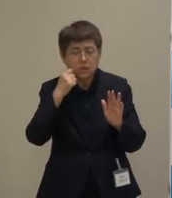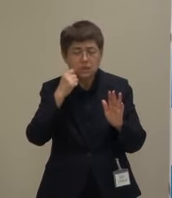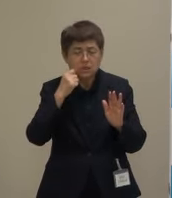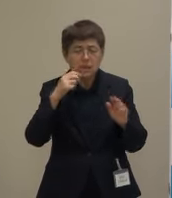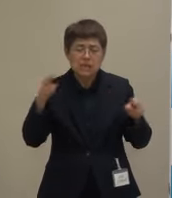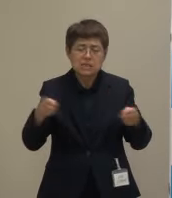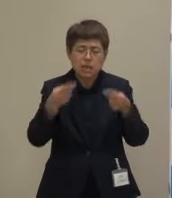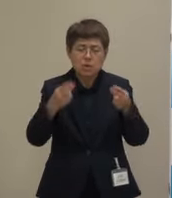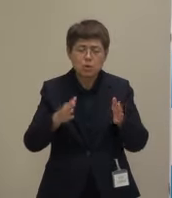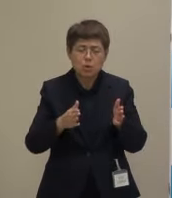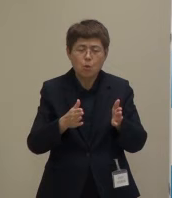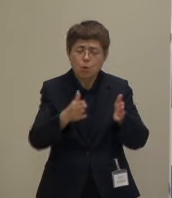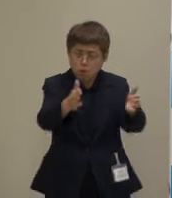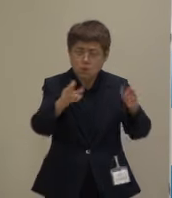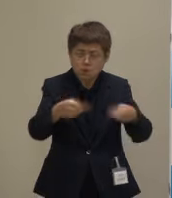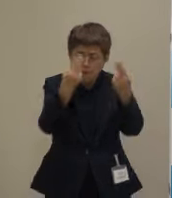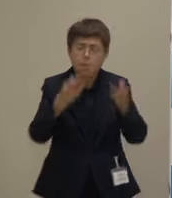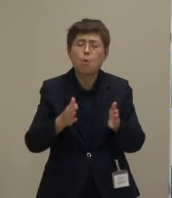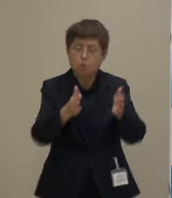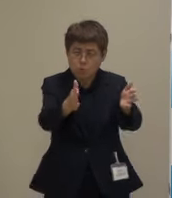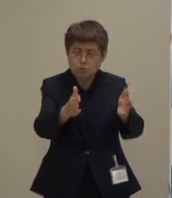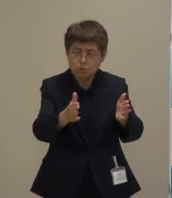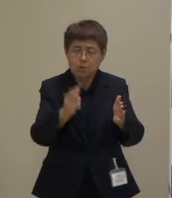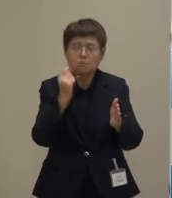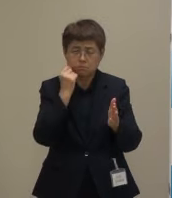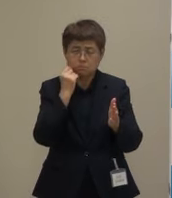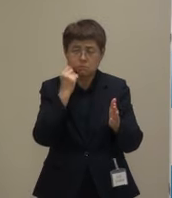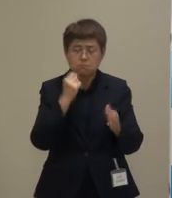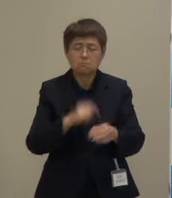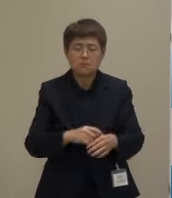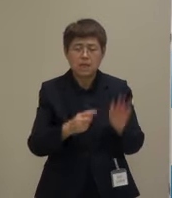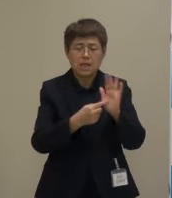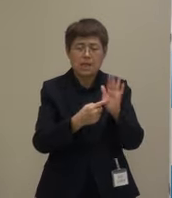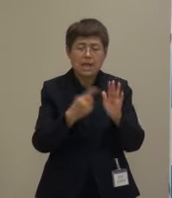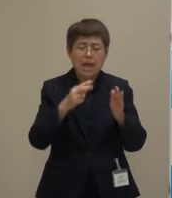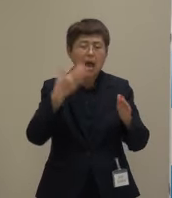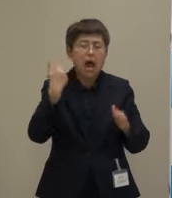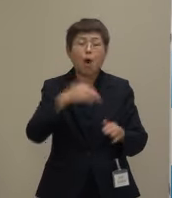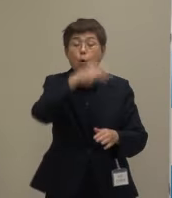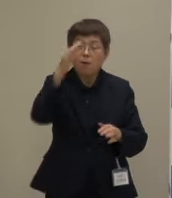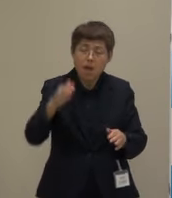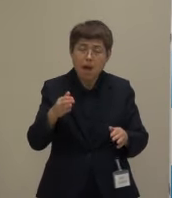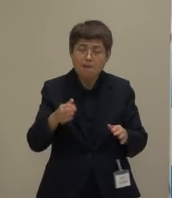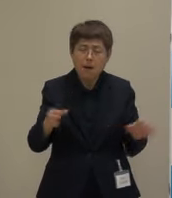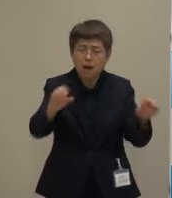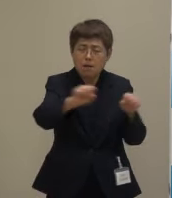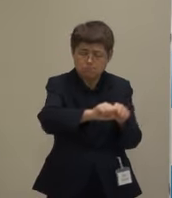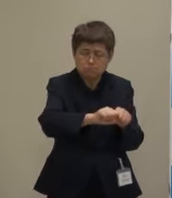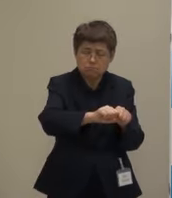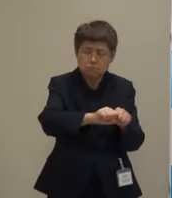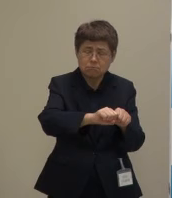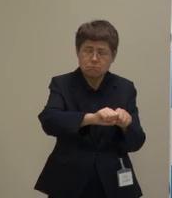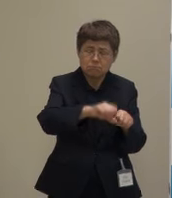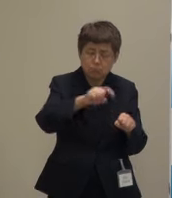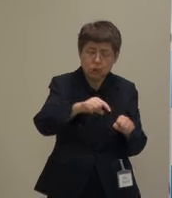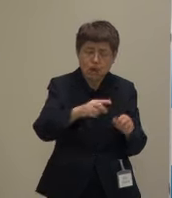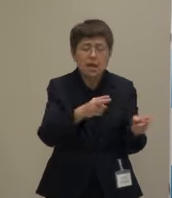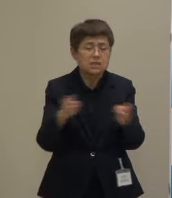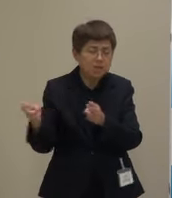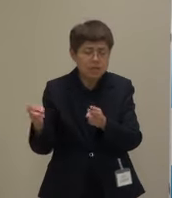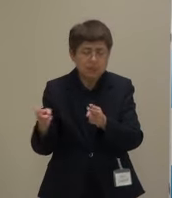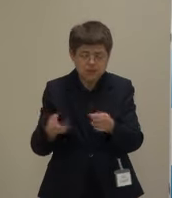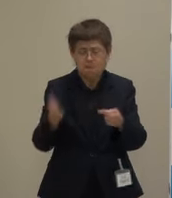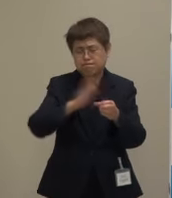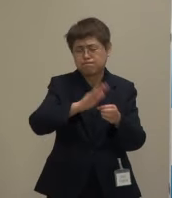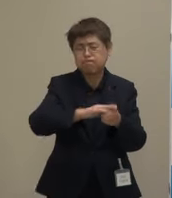走行路の整備や、実現困難な青山結節機能の整備が盛